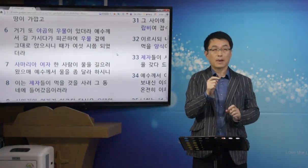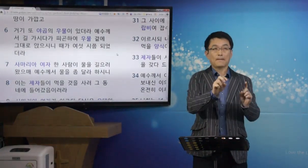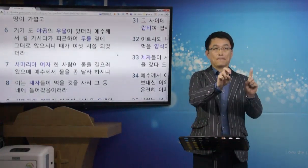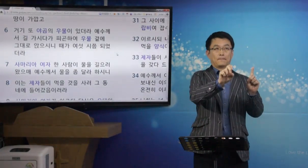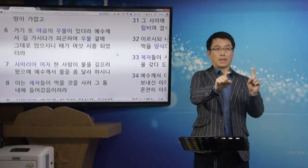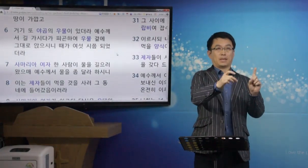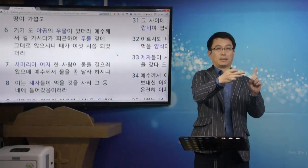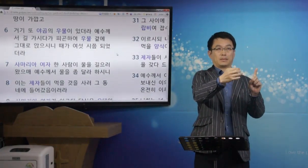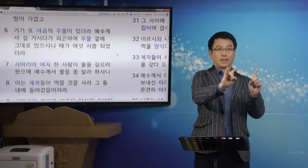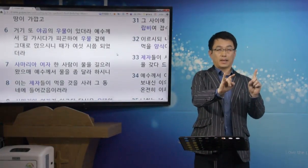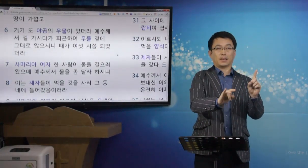공관복음,